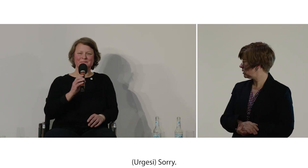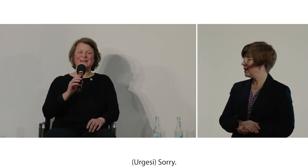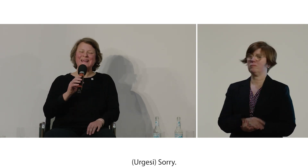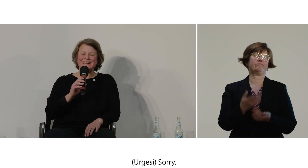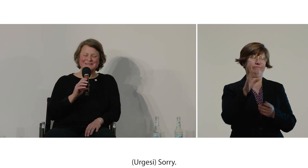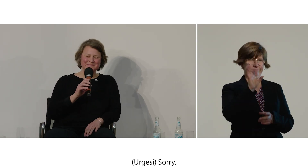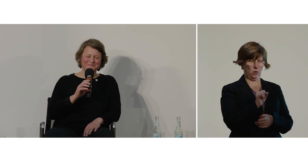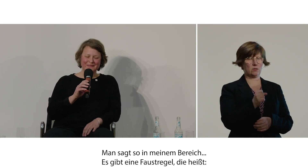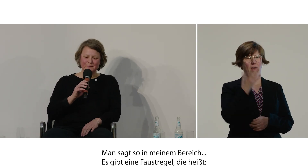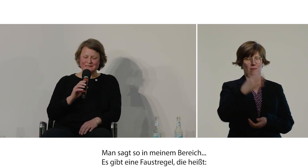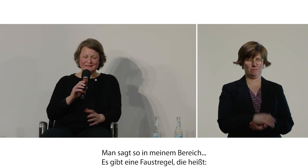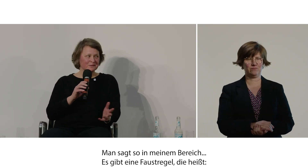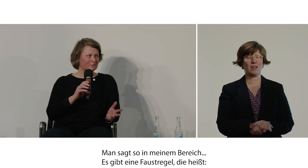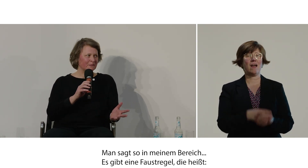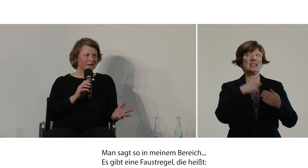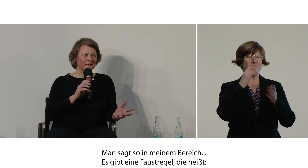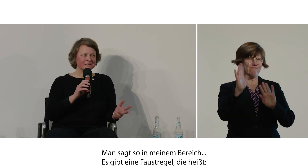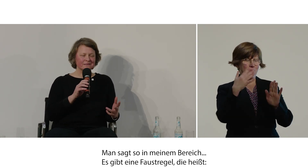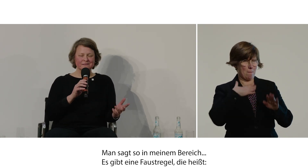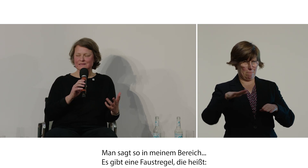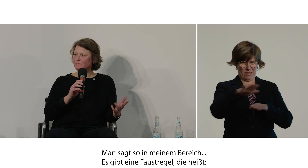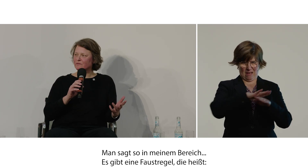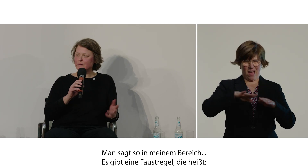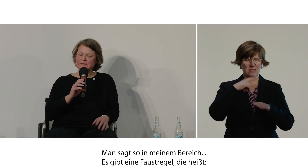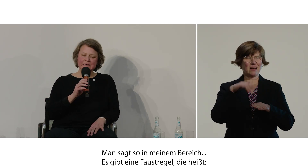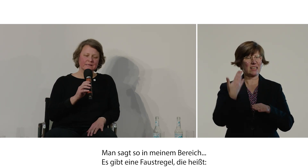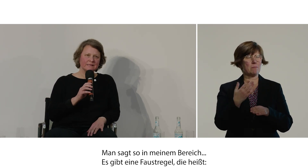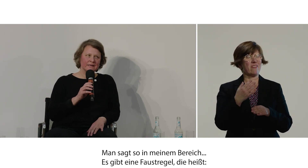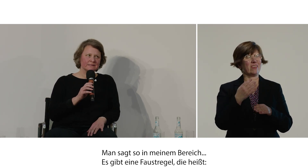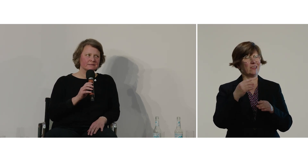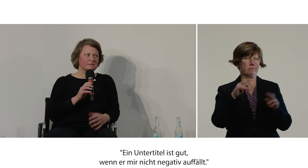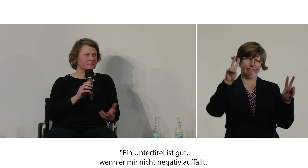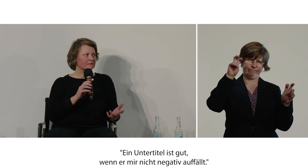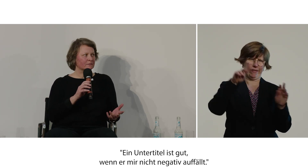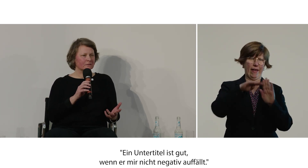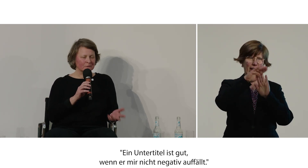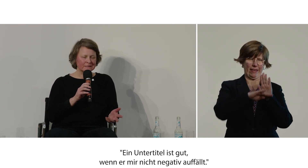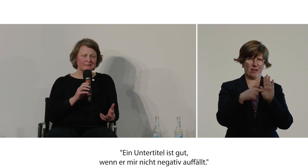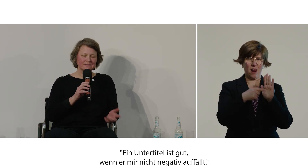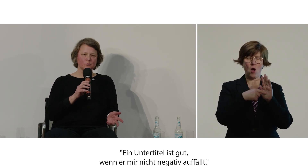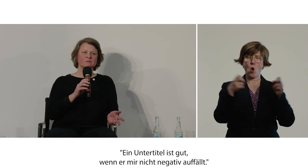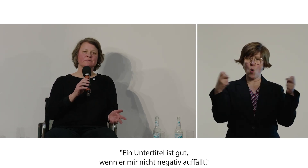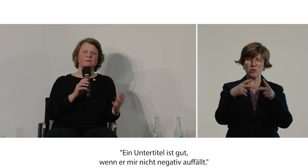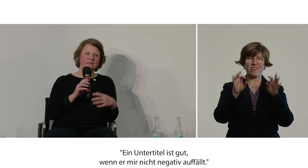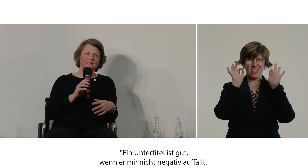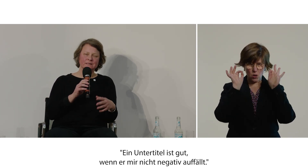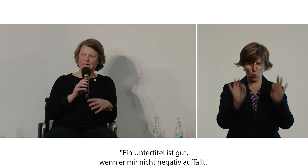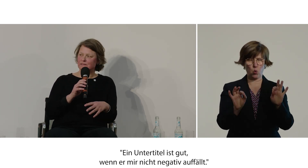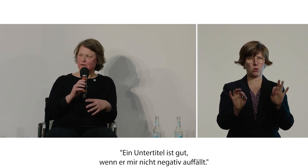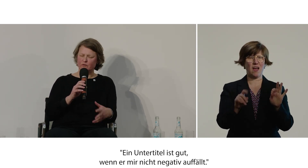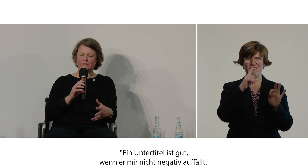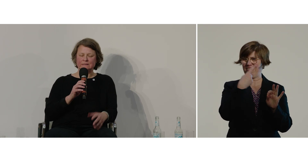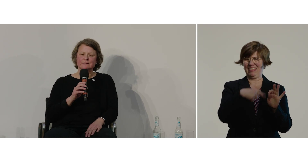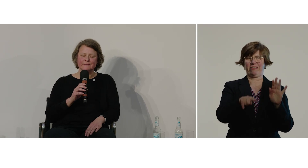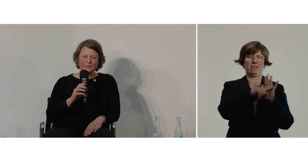Sorry. Man sagt so in meinem Bereich, es gibt eine Faustregel, die heißt, ein Untertitel ist gut, wenn er mir nicht